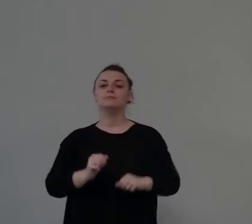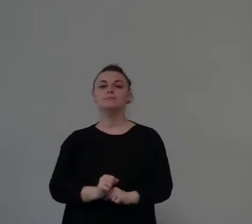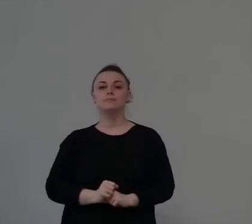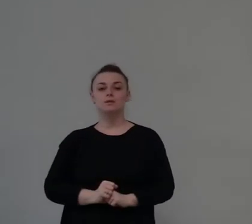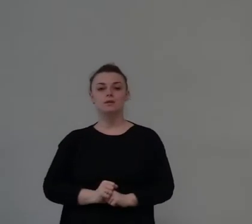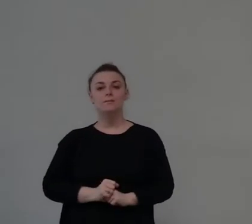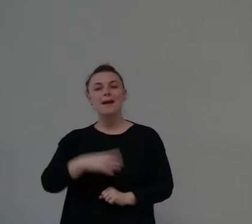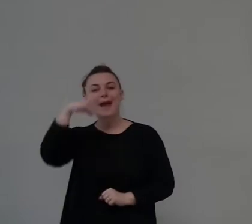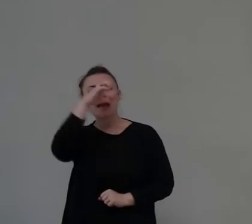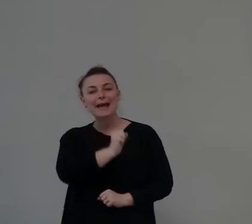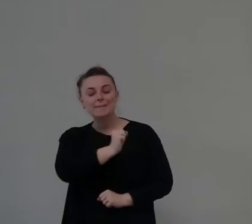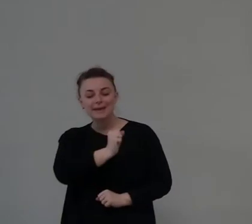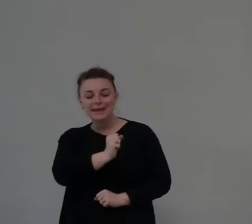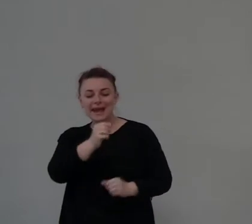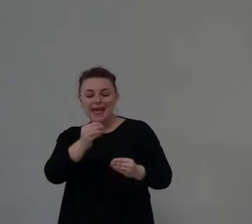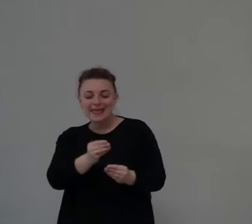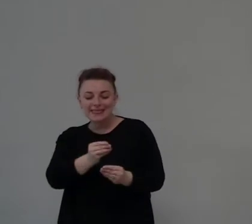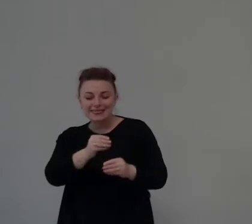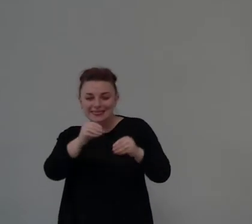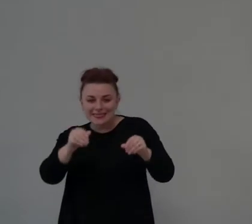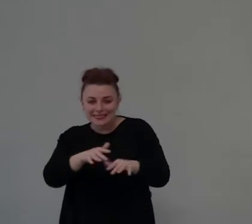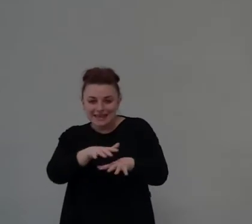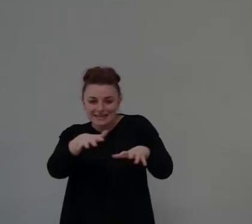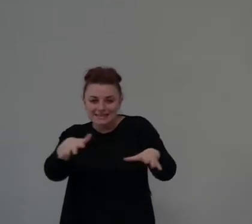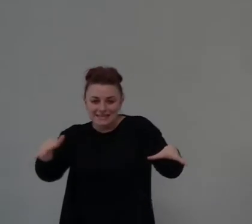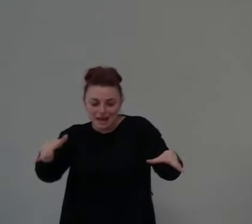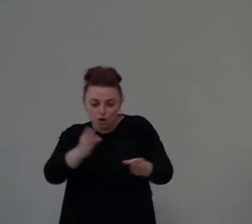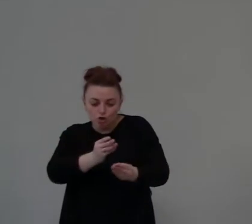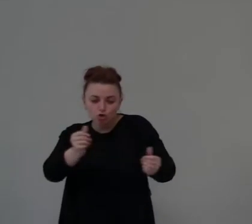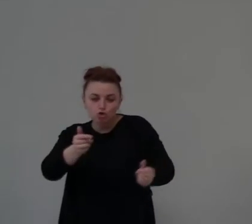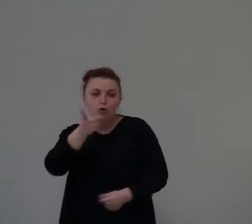di soluzione al deserto e alla tentazione era questa.